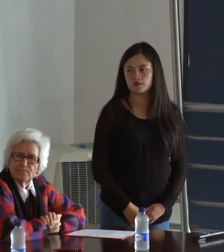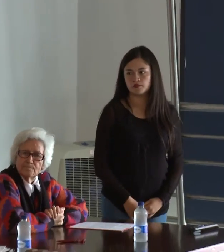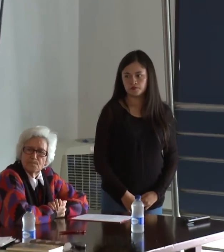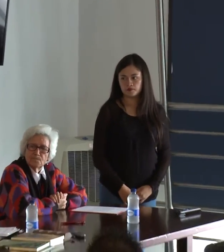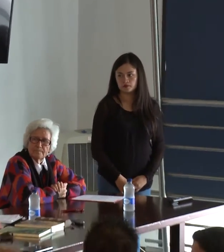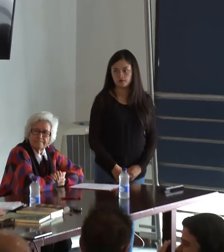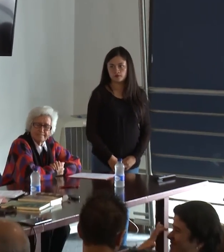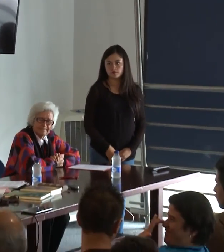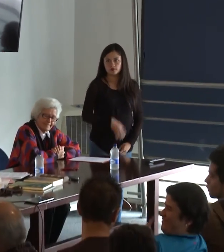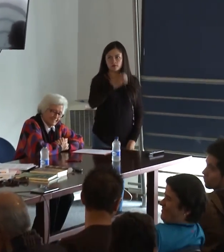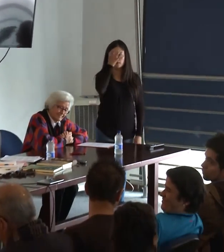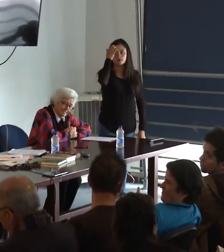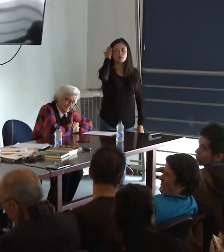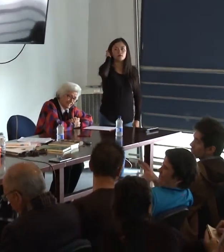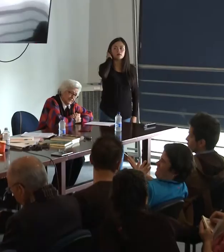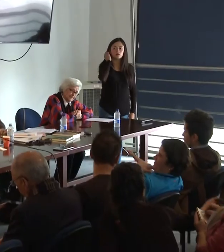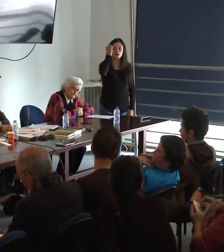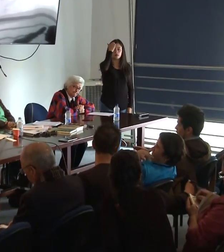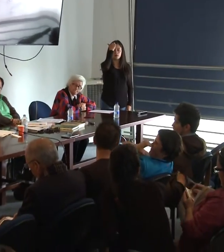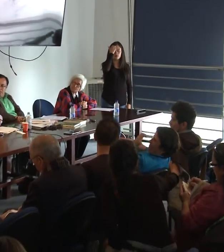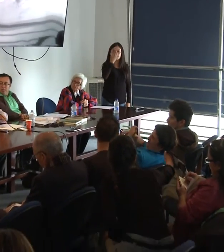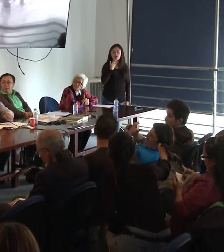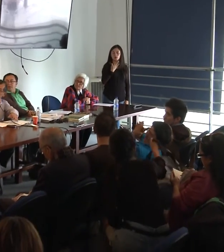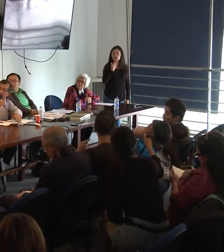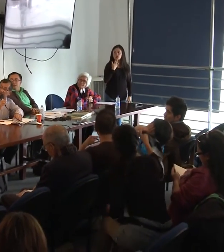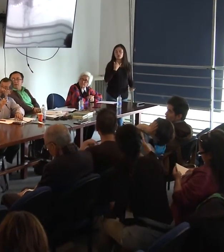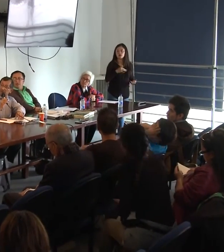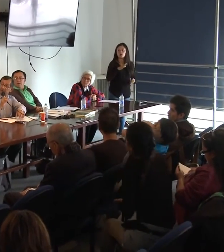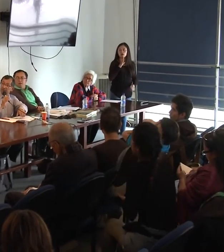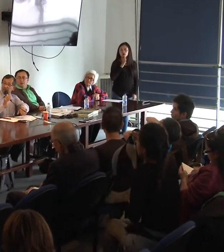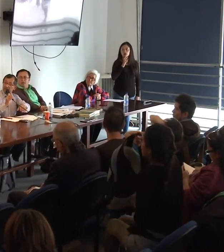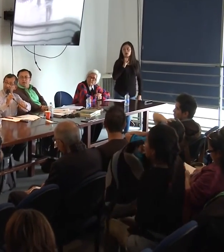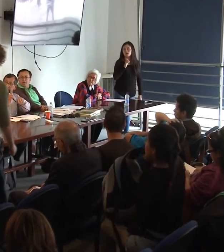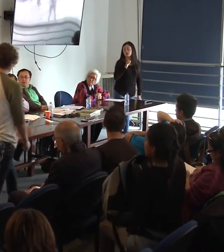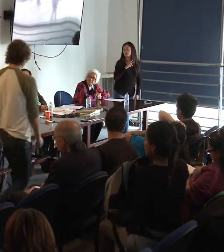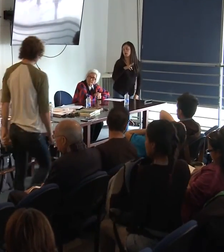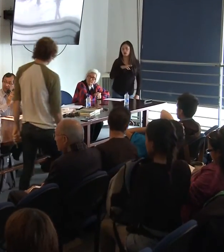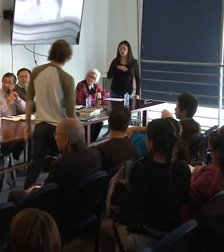Rosa, muchas gracias. Seguimos con Pili.